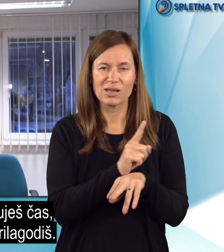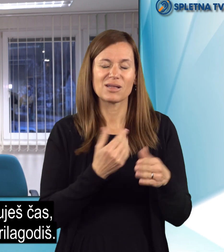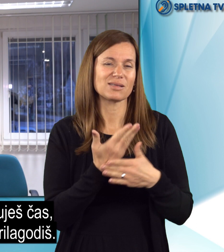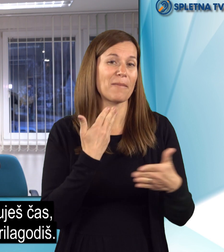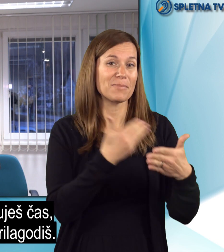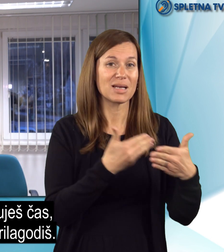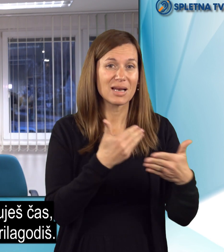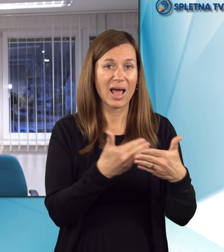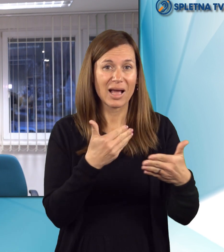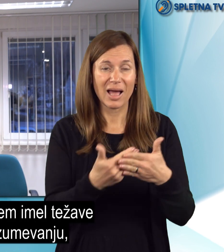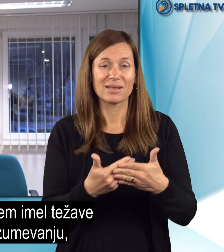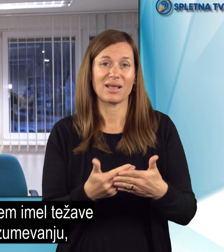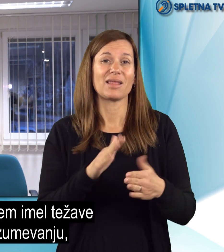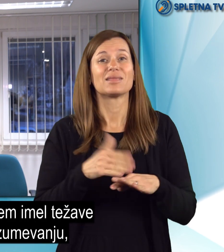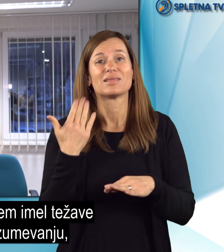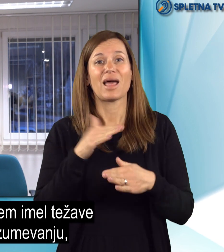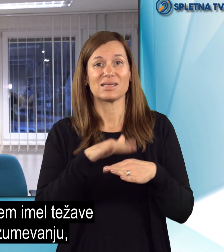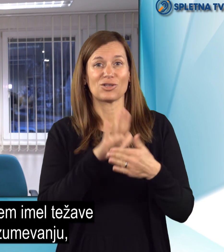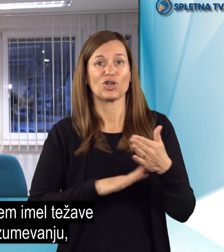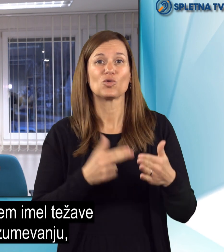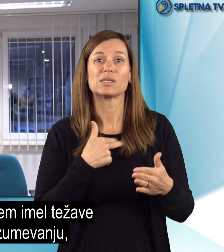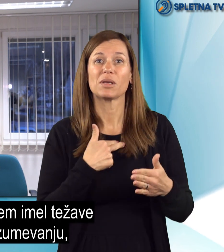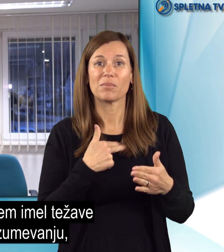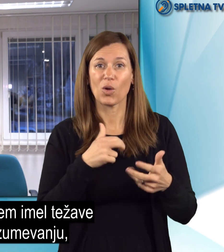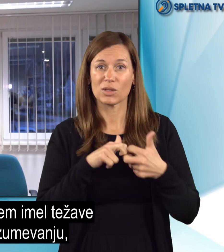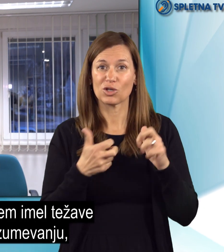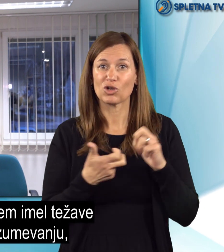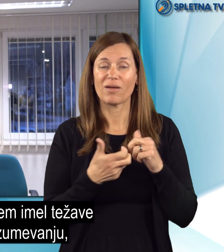prilagajanja. Na začetku sem imel težave pri